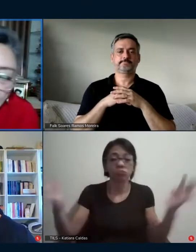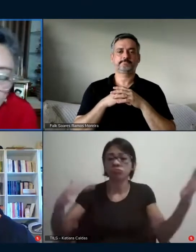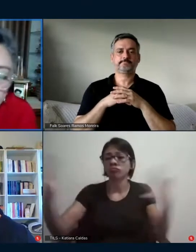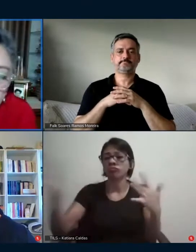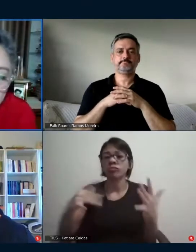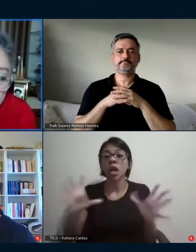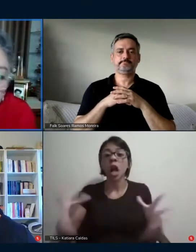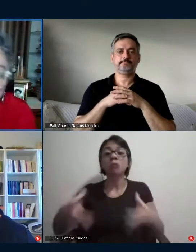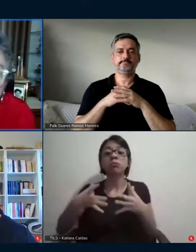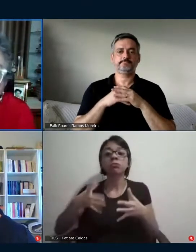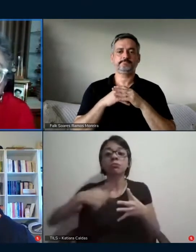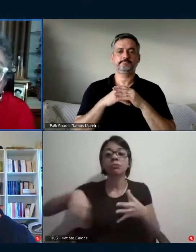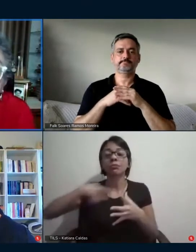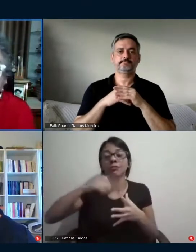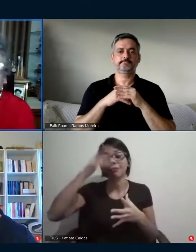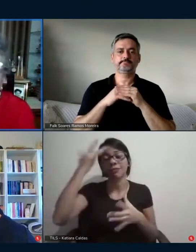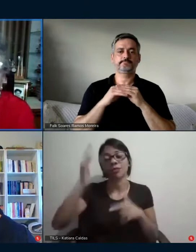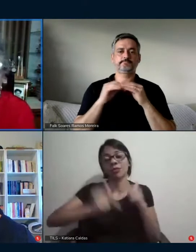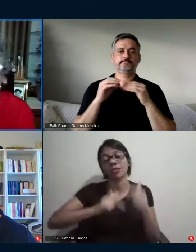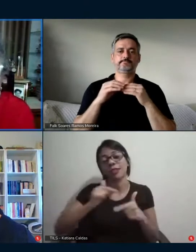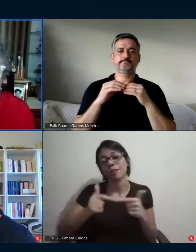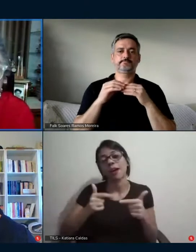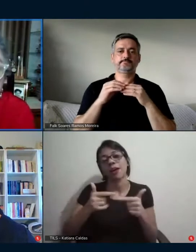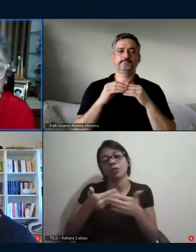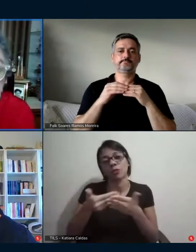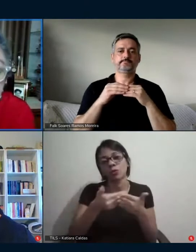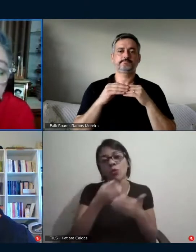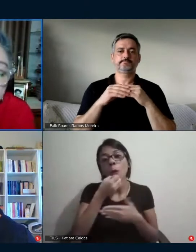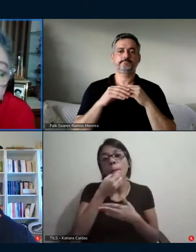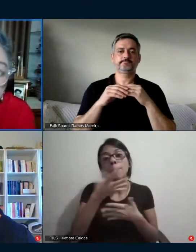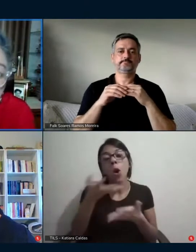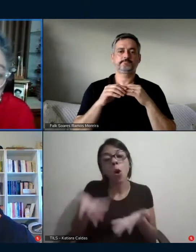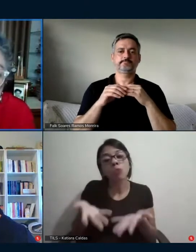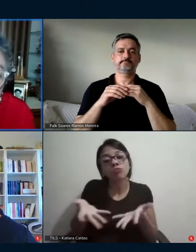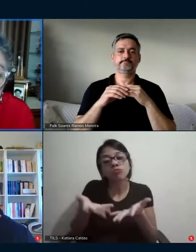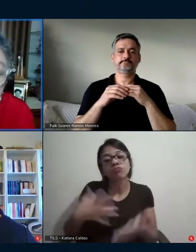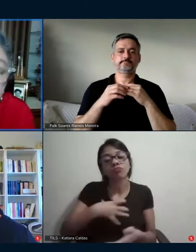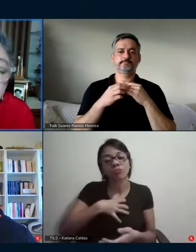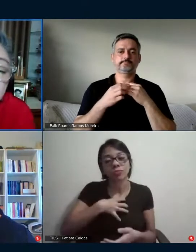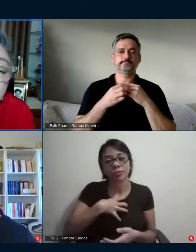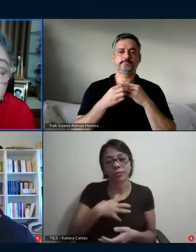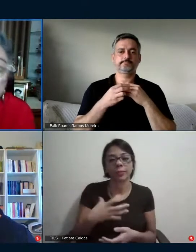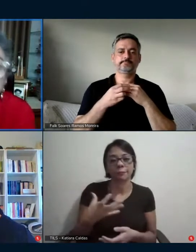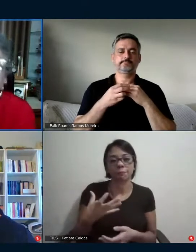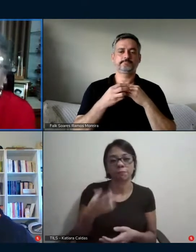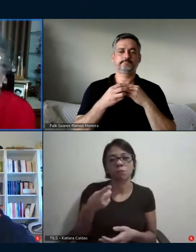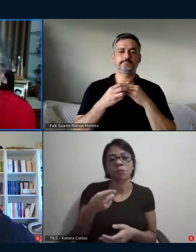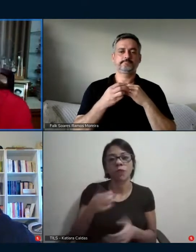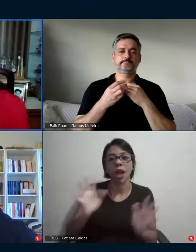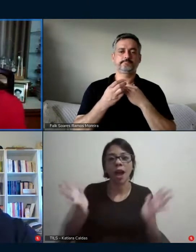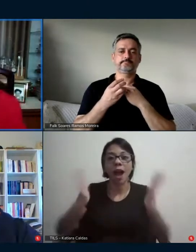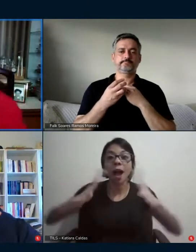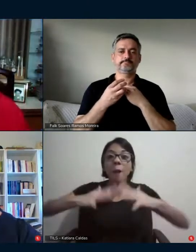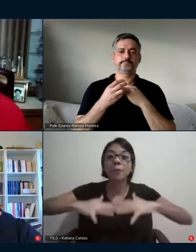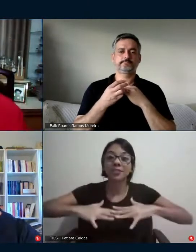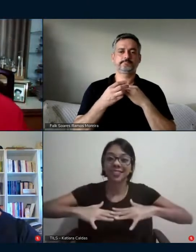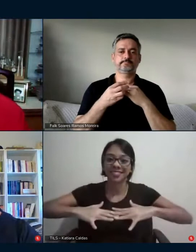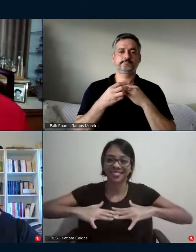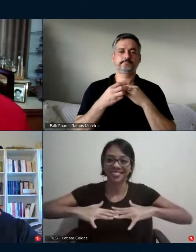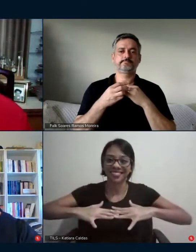uma congregação de bons sentimentos para harmonizar,